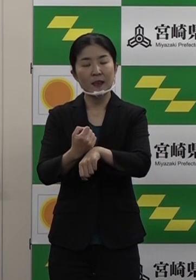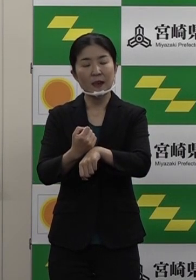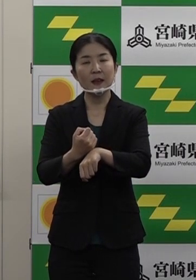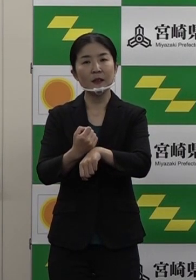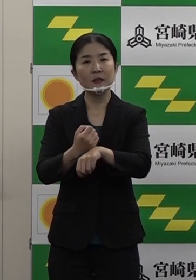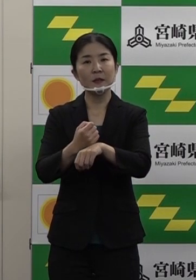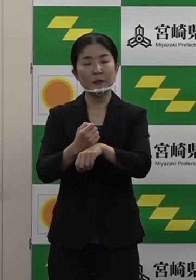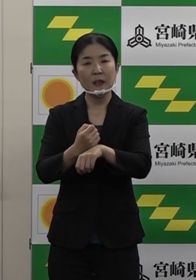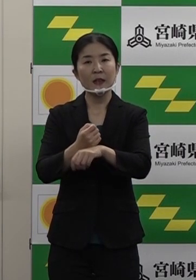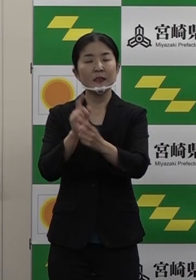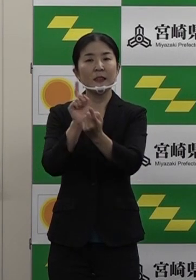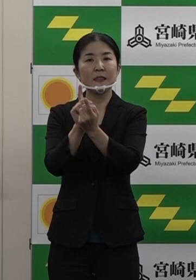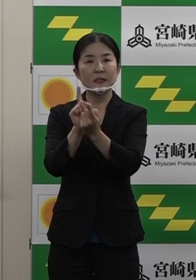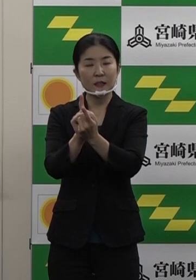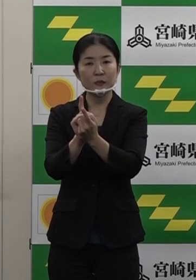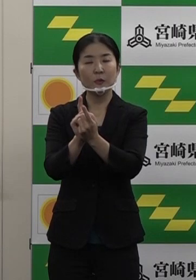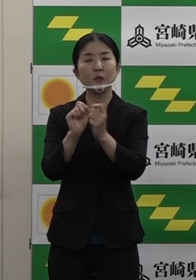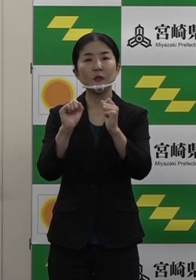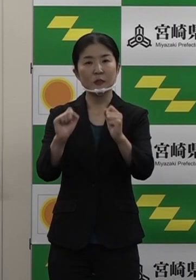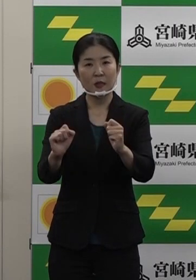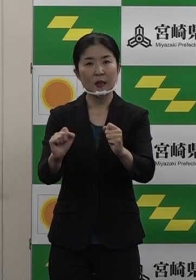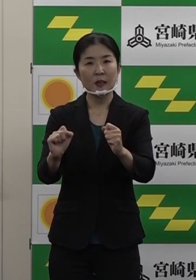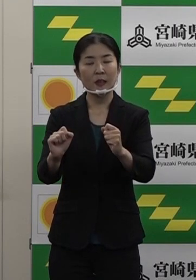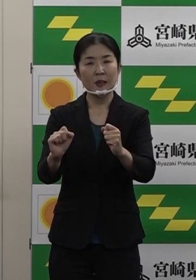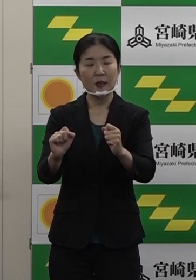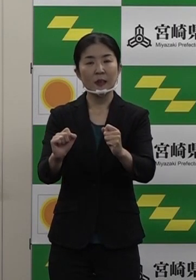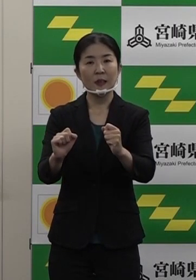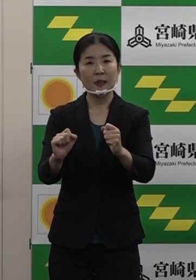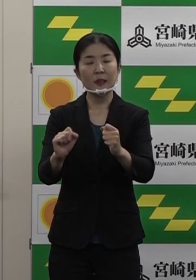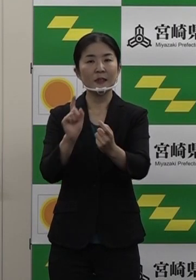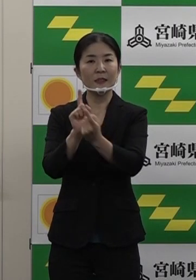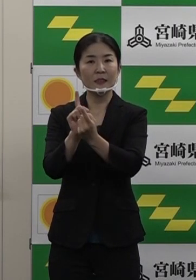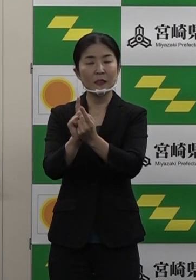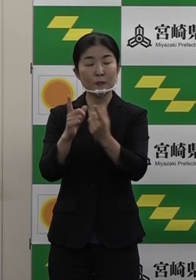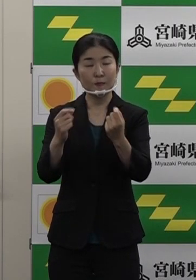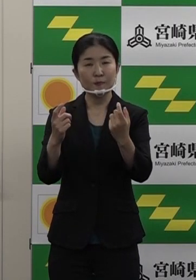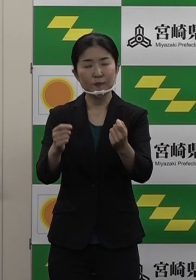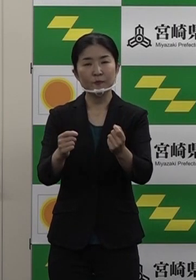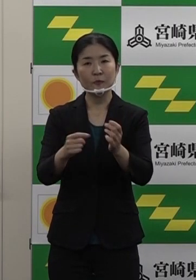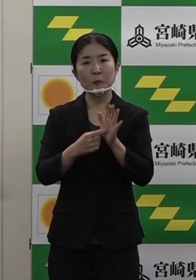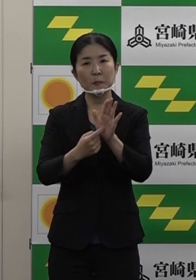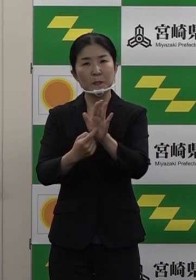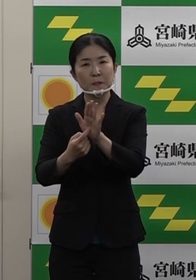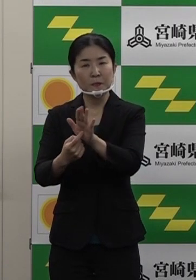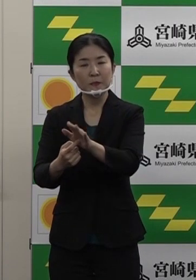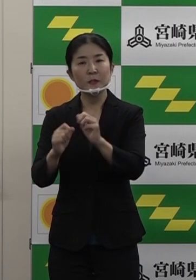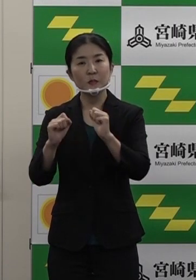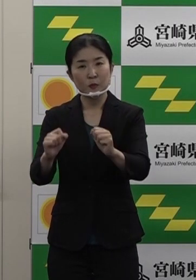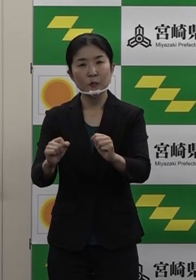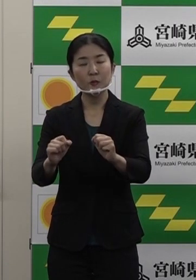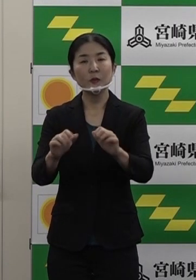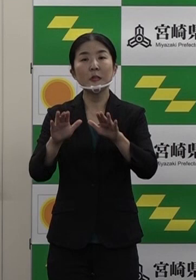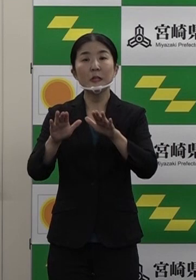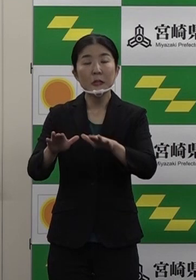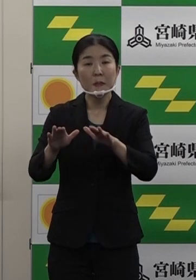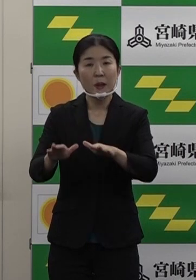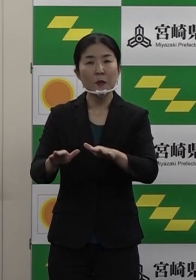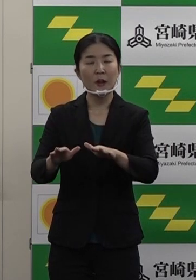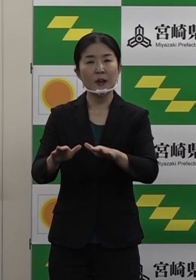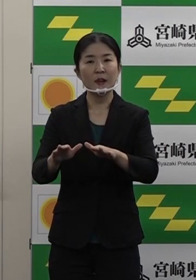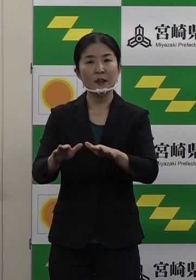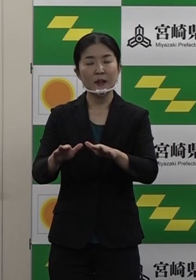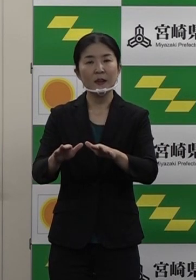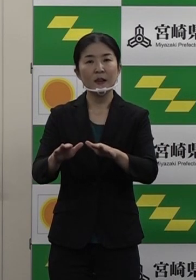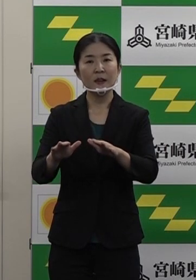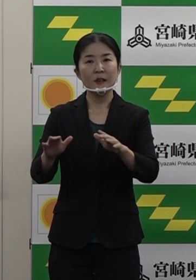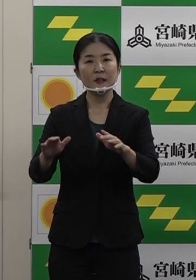打っていくわけでありますが、その時にはもう強い対策をどんどんやっぱりもう躊躇なく打っていくというところでありますが、今のこの局面ですね、この